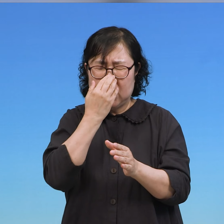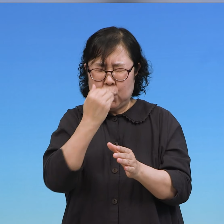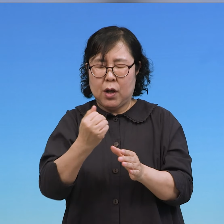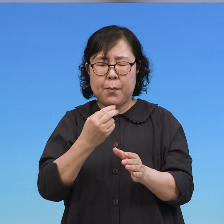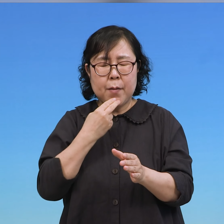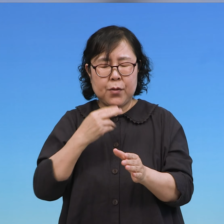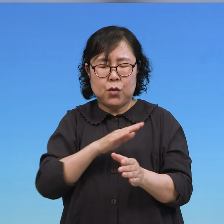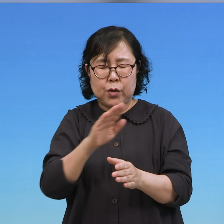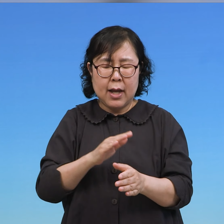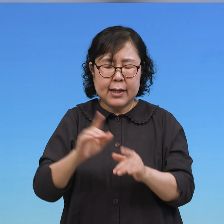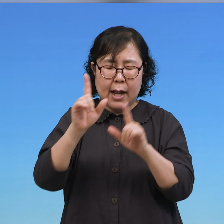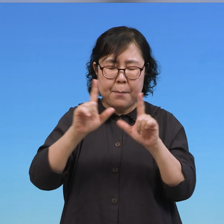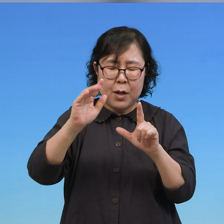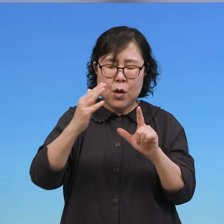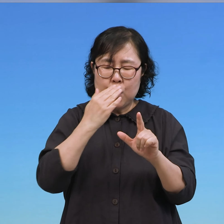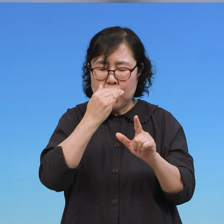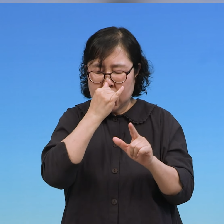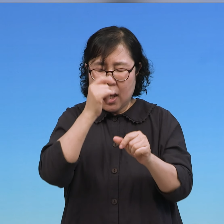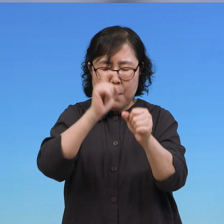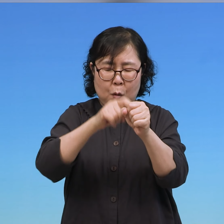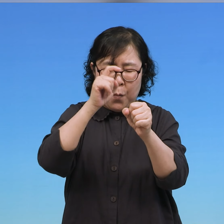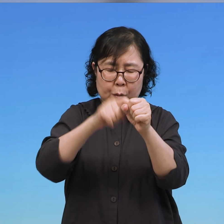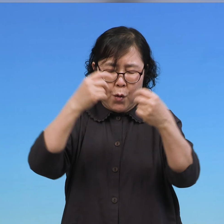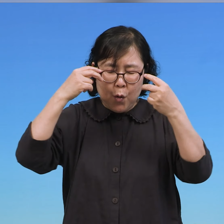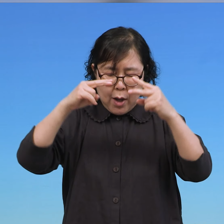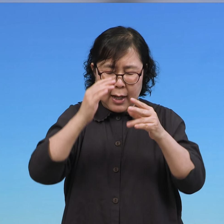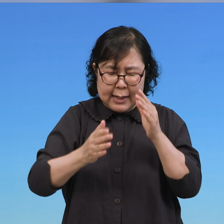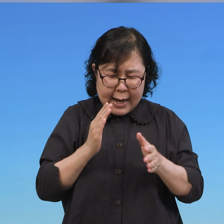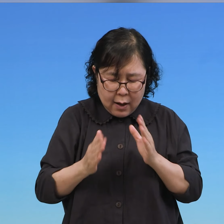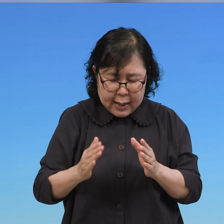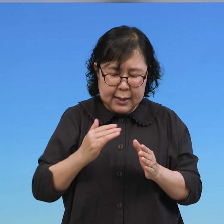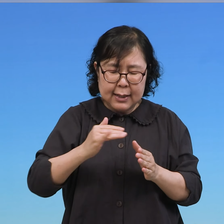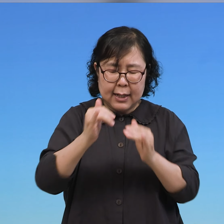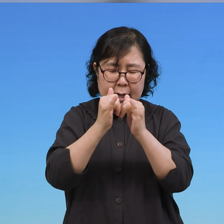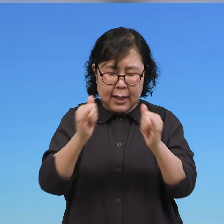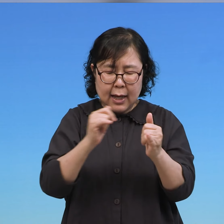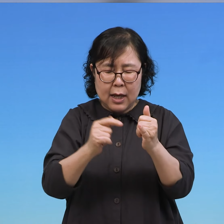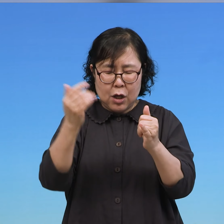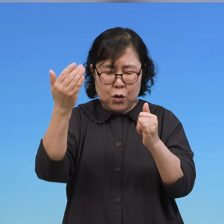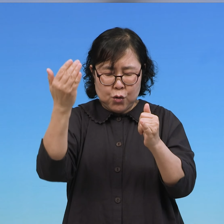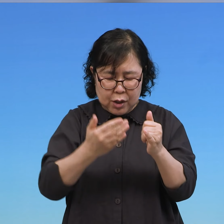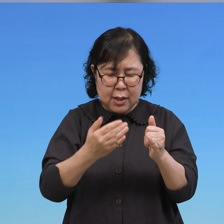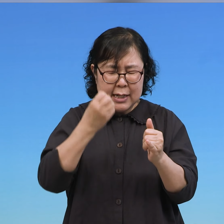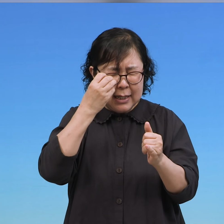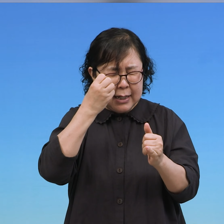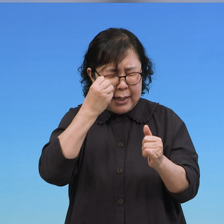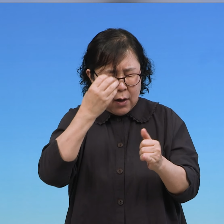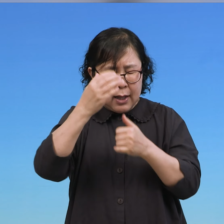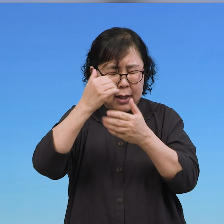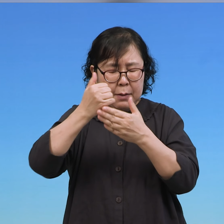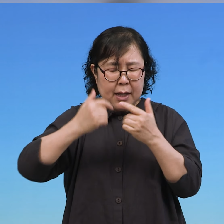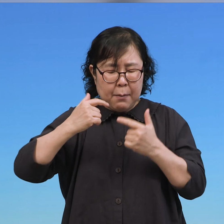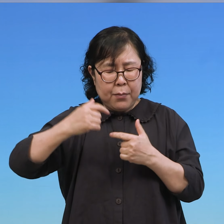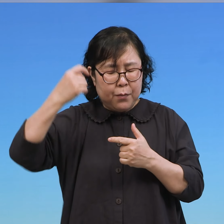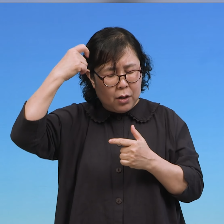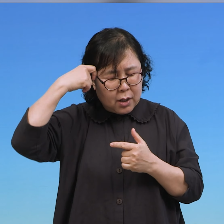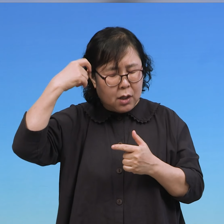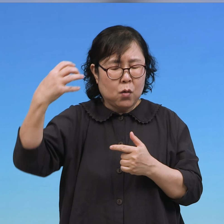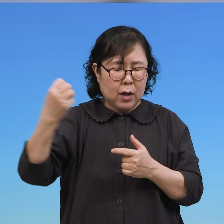우리 인생이 되도록 목표를 가지고 꿈을 가지고 달려가는 자들에게 주시는 신령한 하나님의 기쁨을 맛볼 수